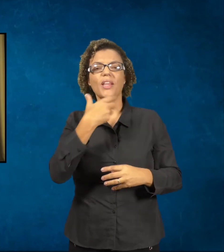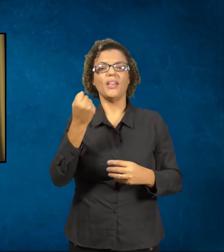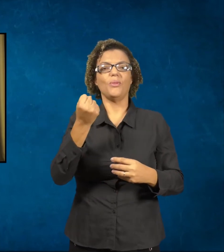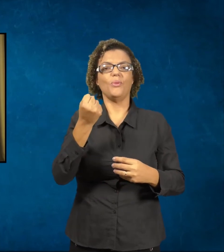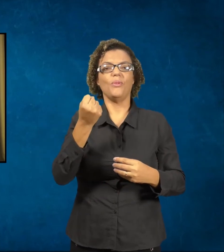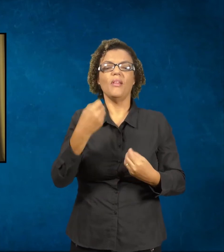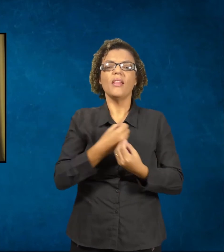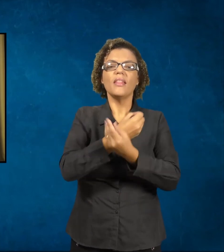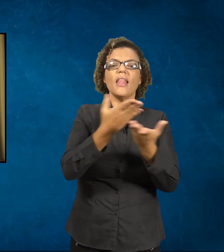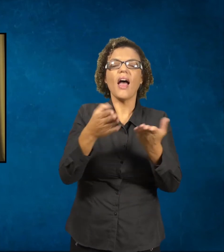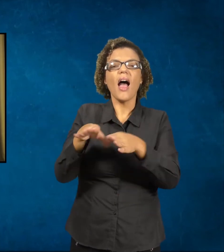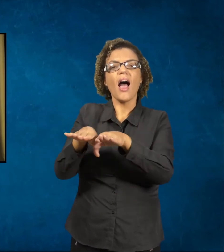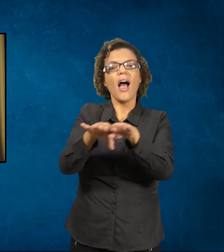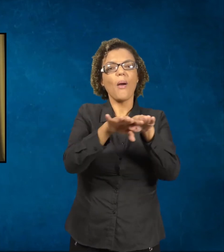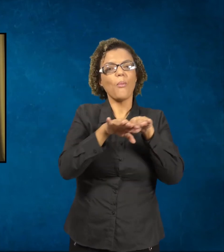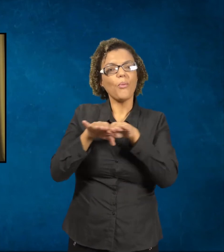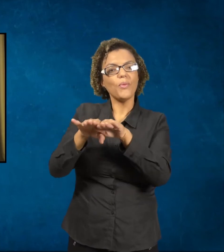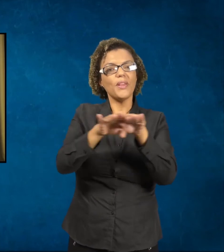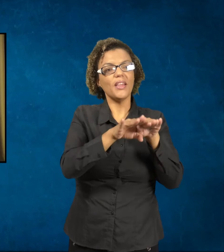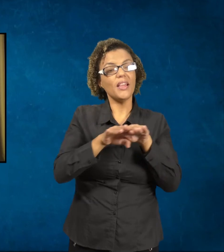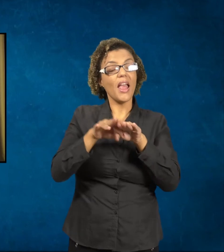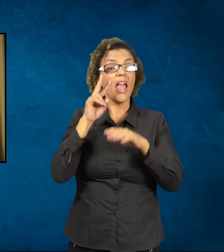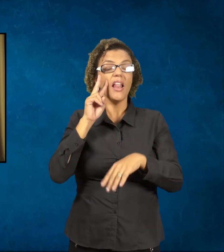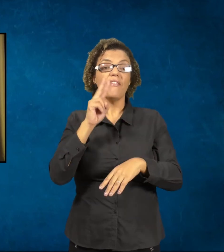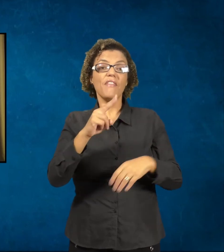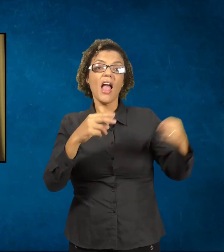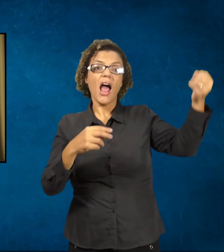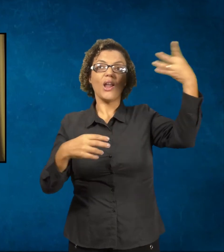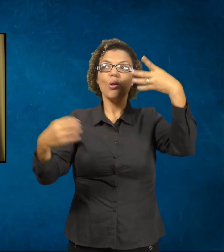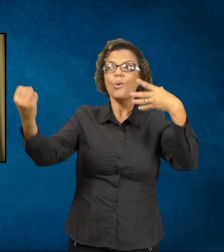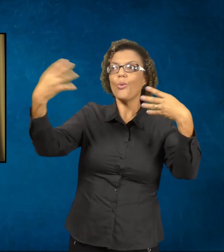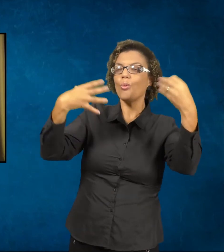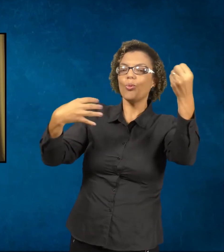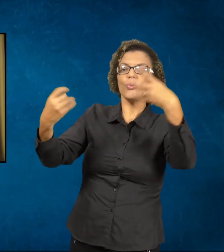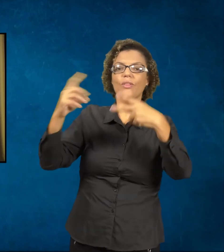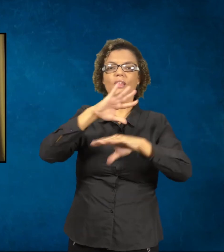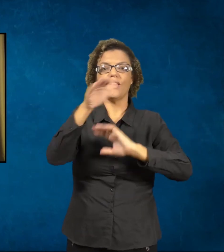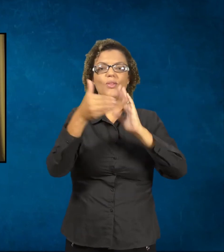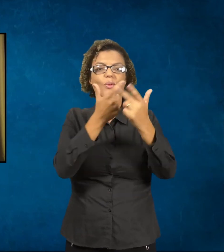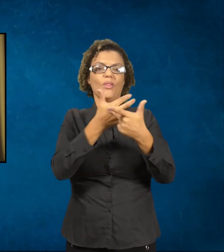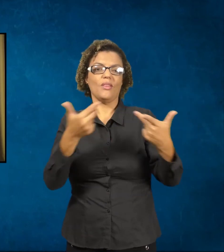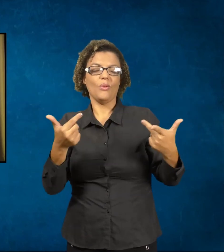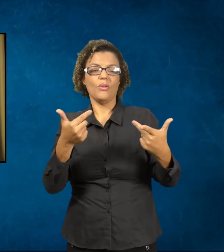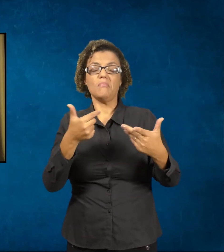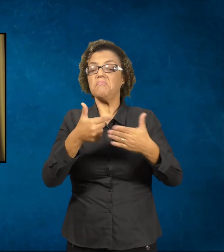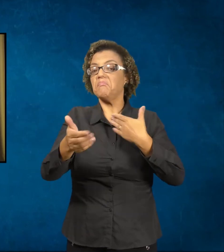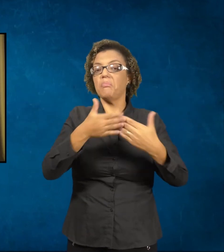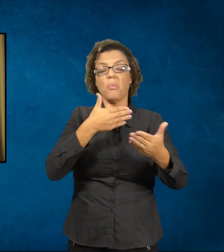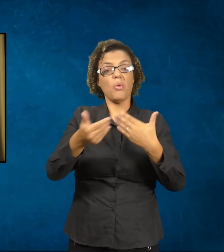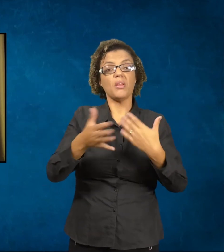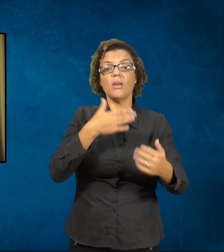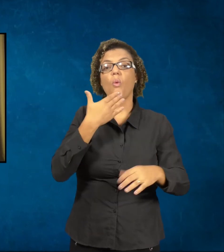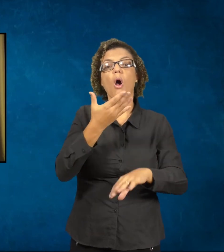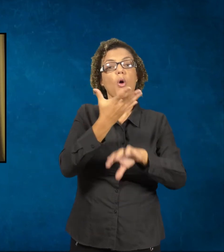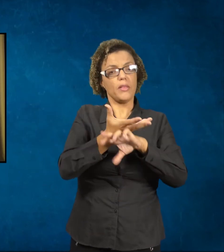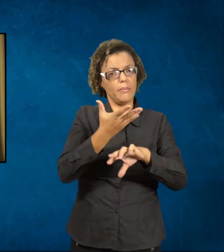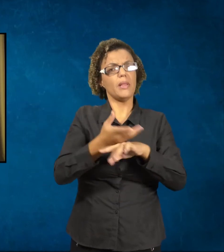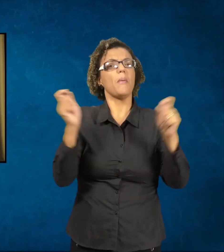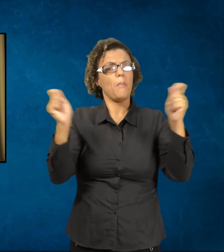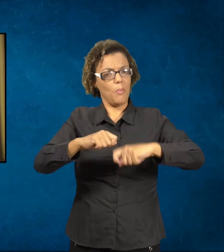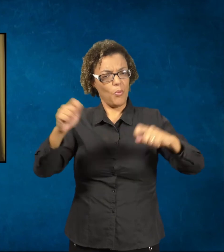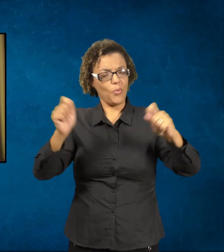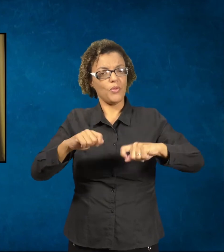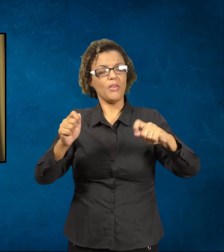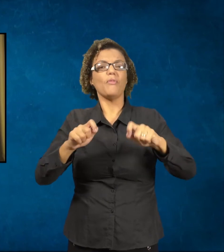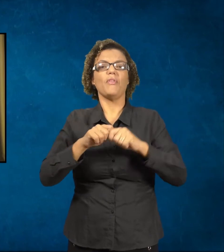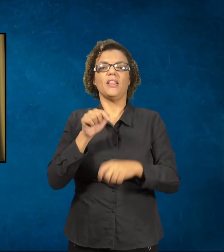o aspecto luminoso de todas as coisas, através de qualquer disciplina É possível fazer isso. Eu tenho